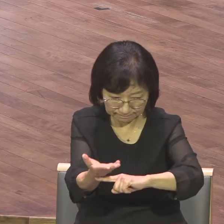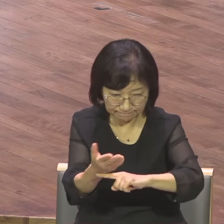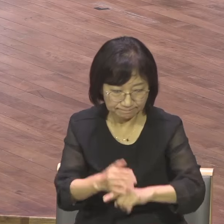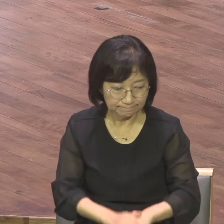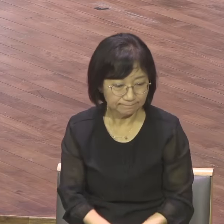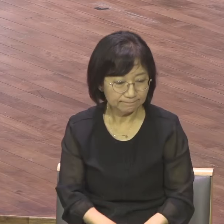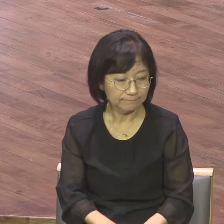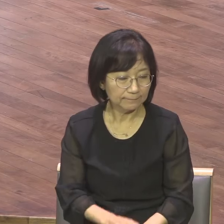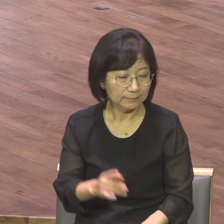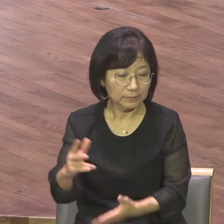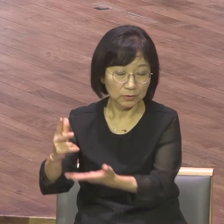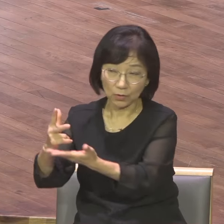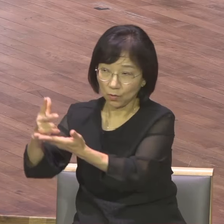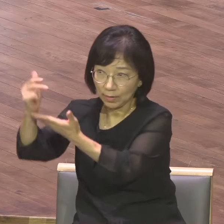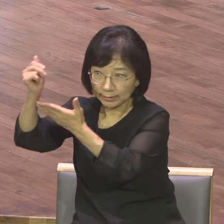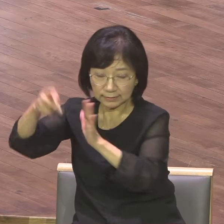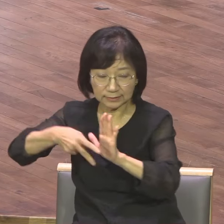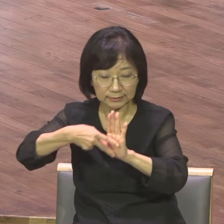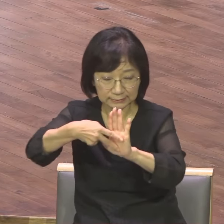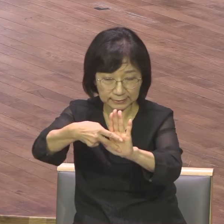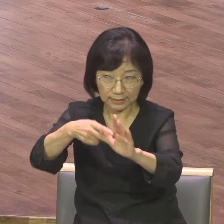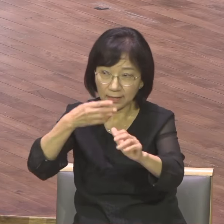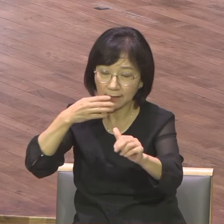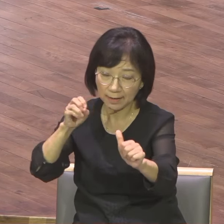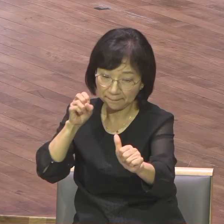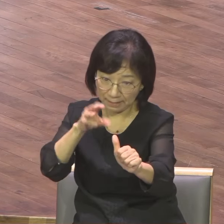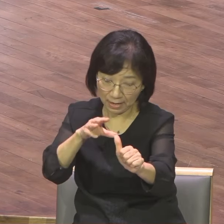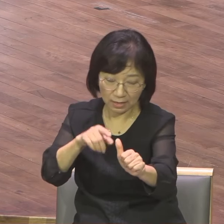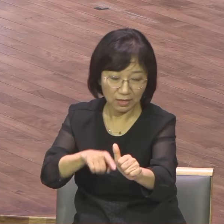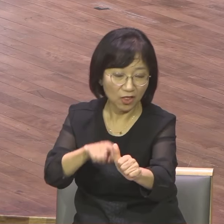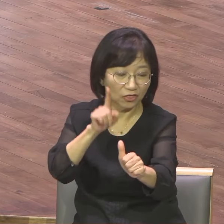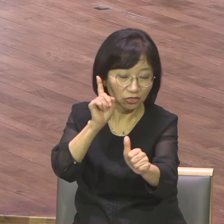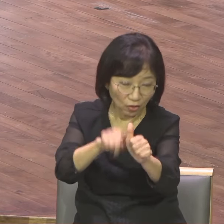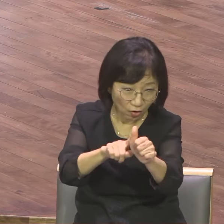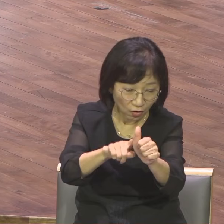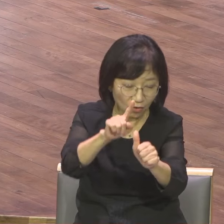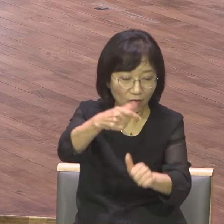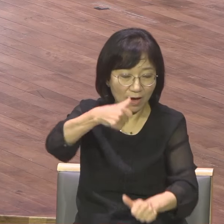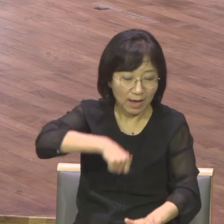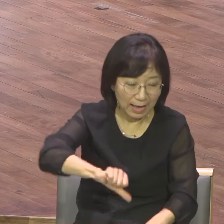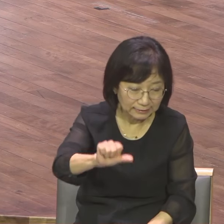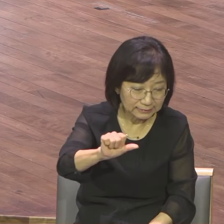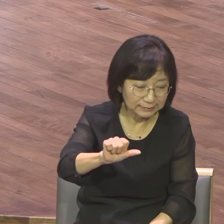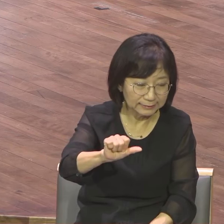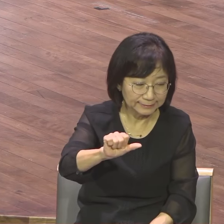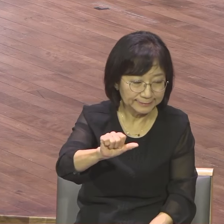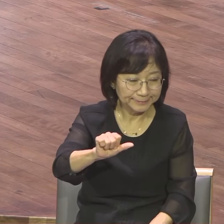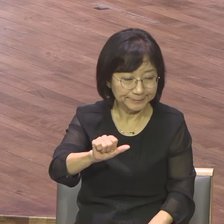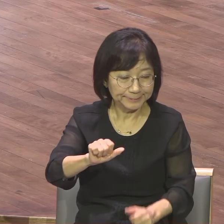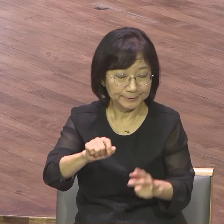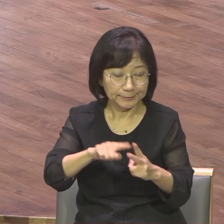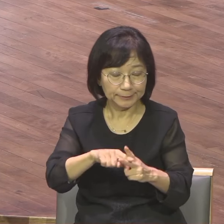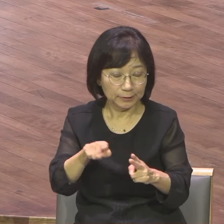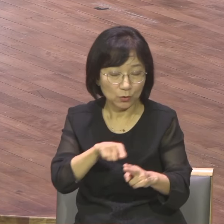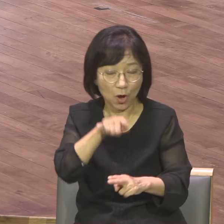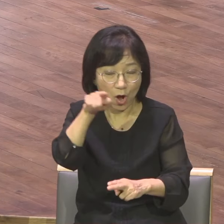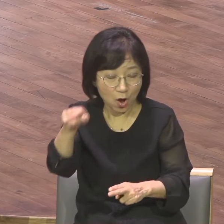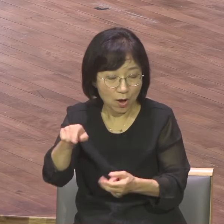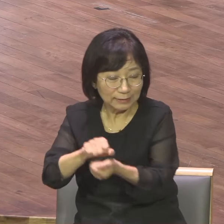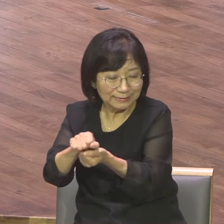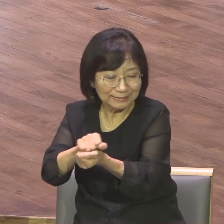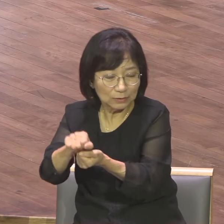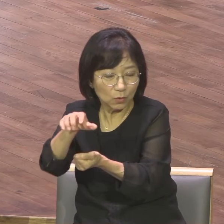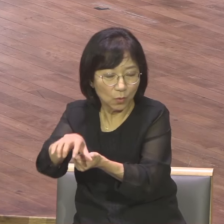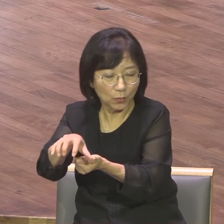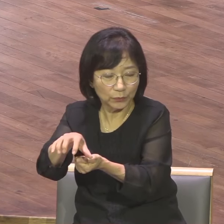그때에 여호와께서 이사야에게 이르시되 너와 너 아들 스알랴스분 윗, 못,